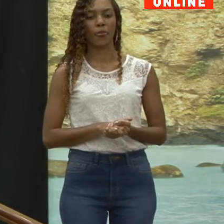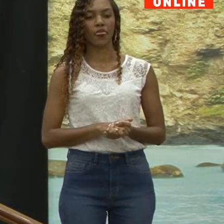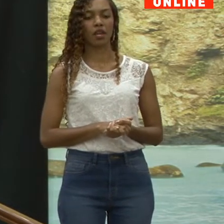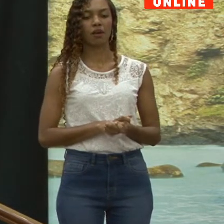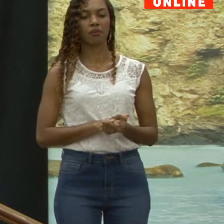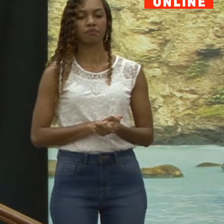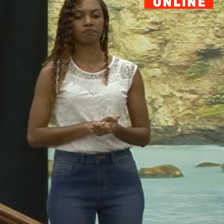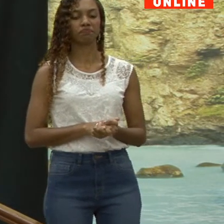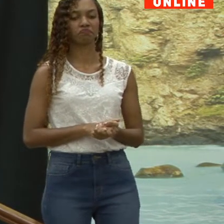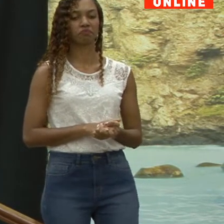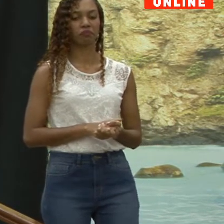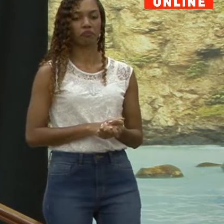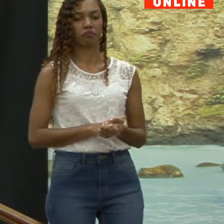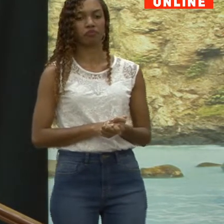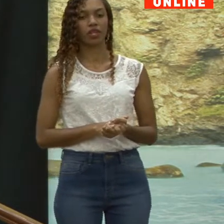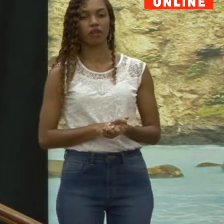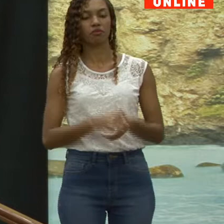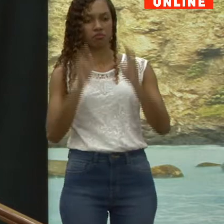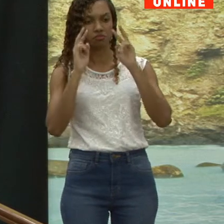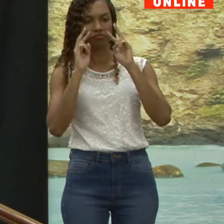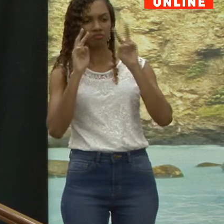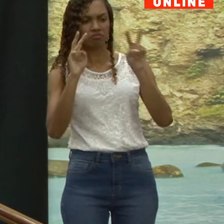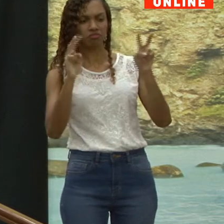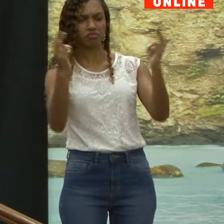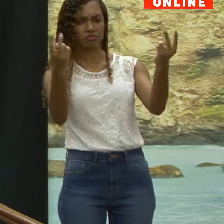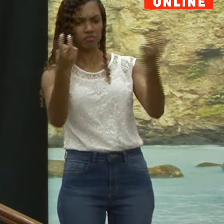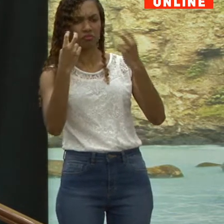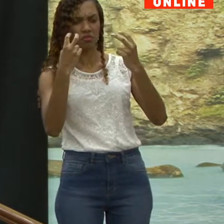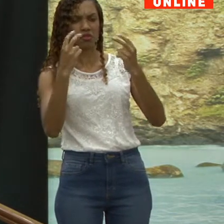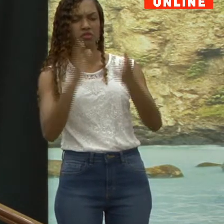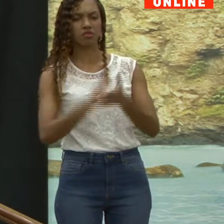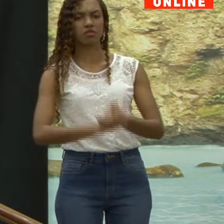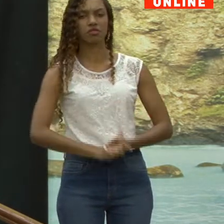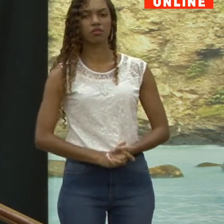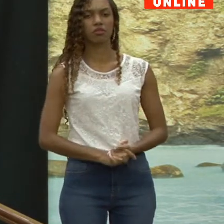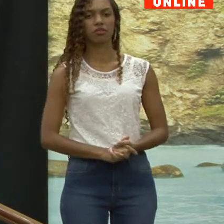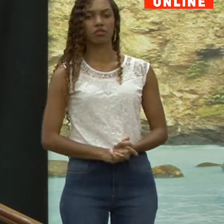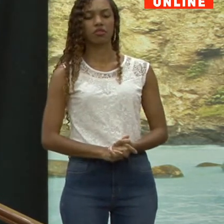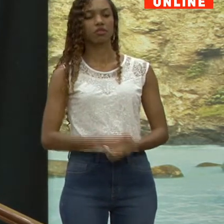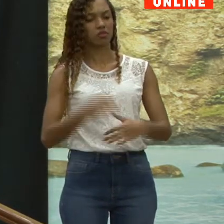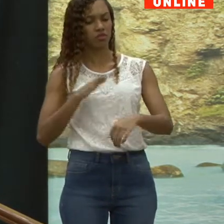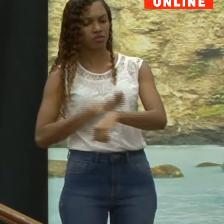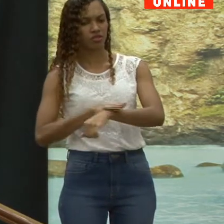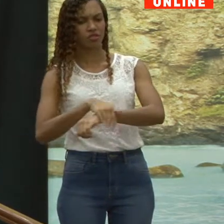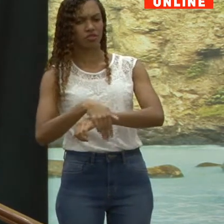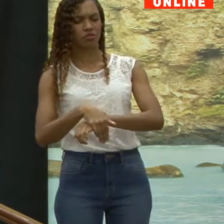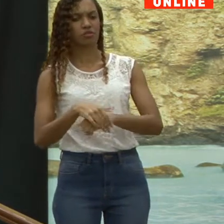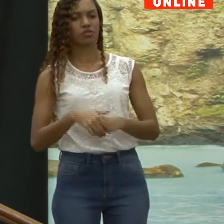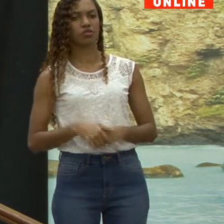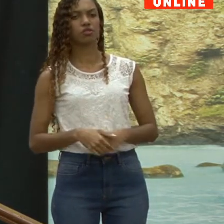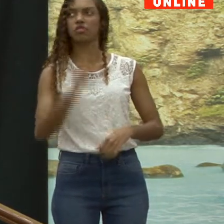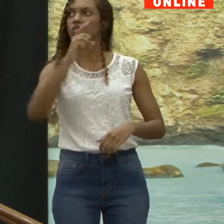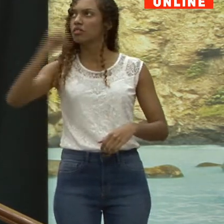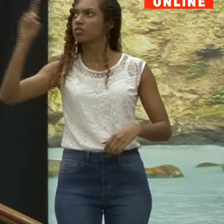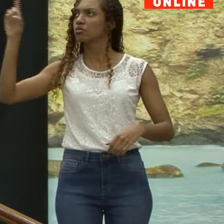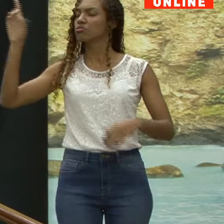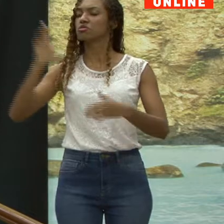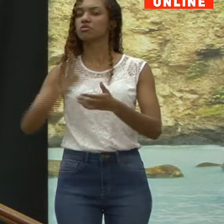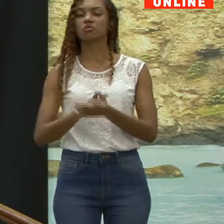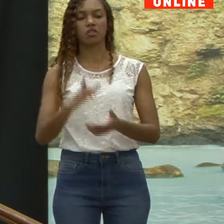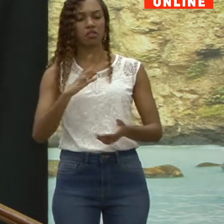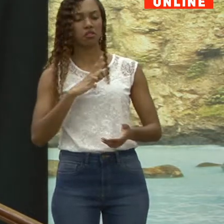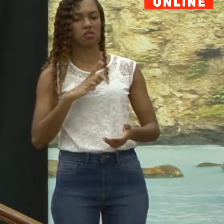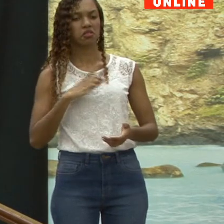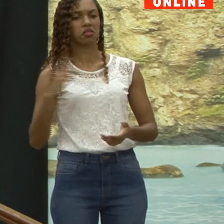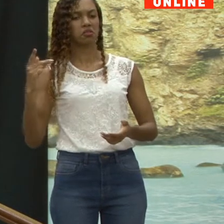Deus. Preste atenção, nesta noite Deus tem um propósito.